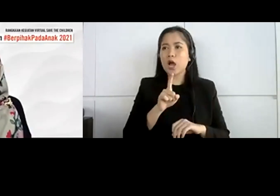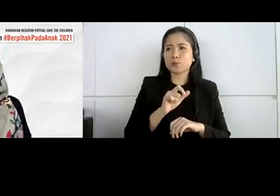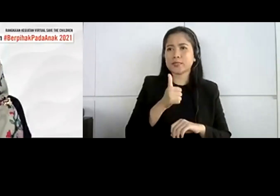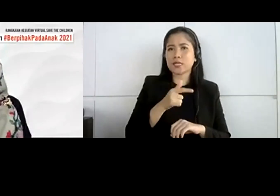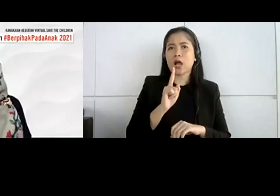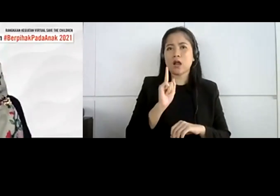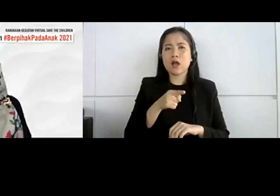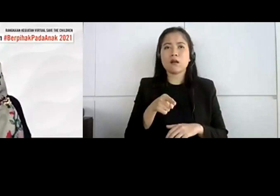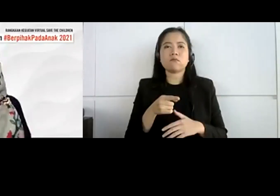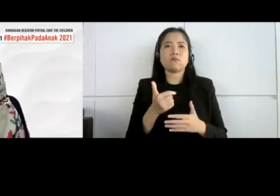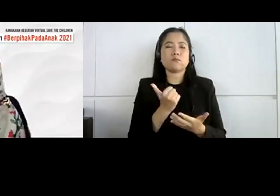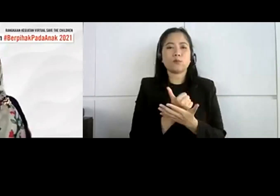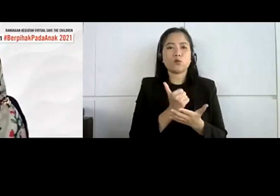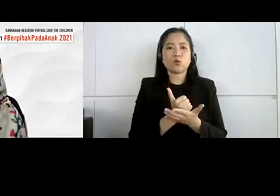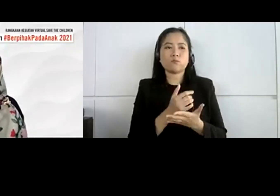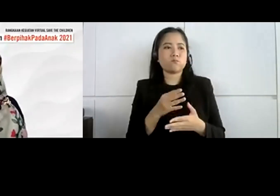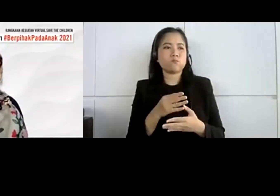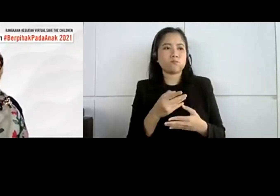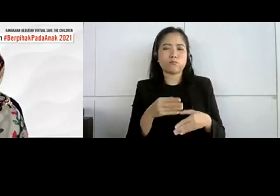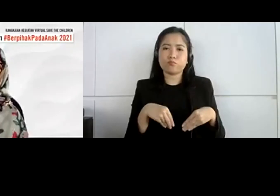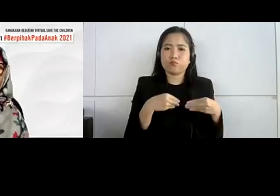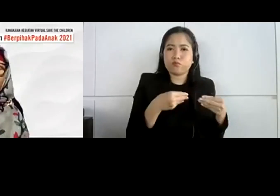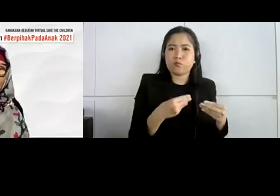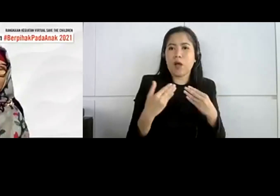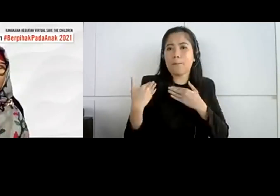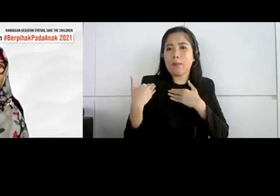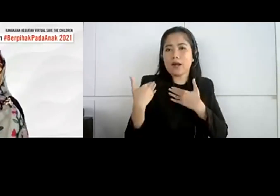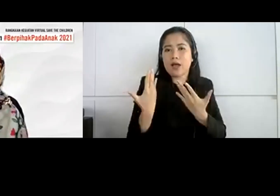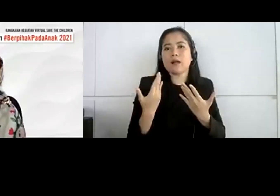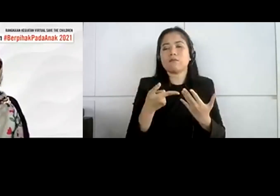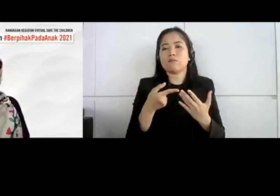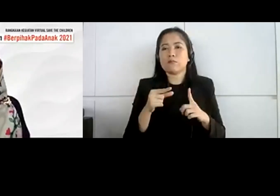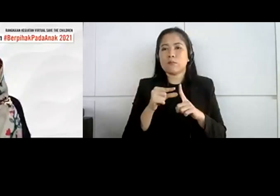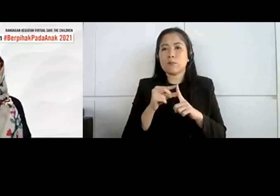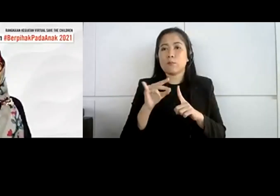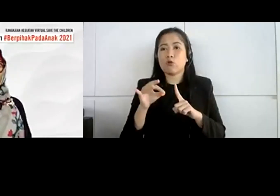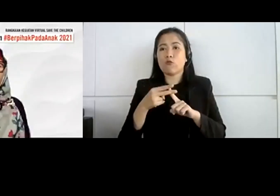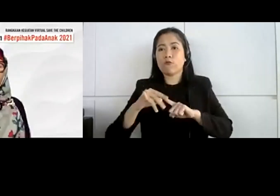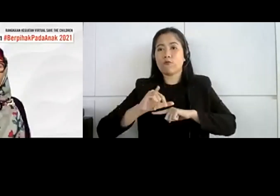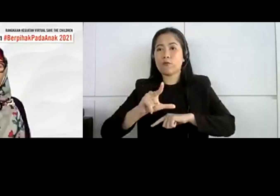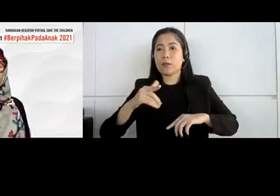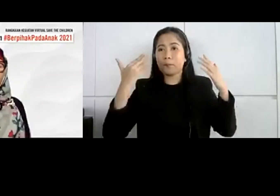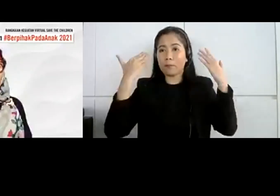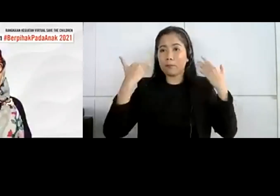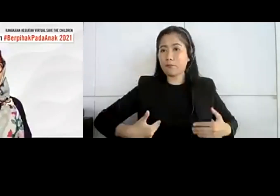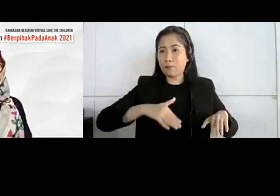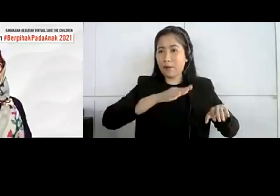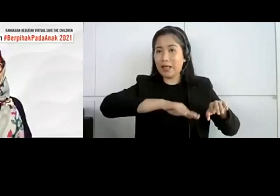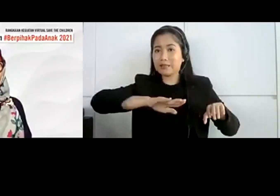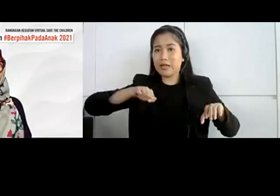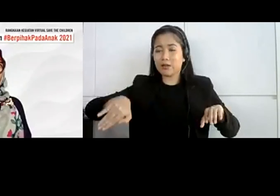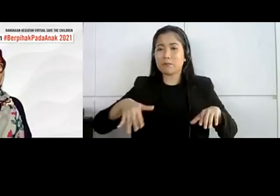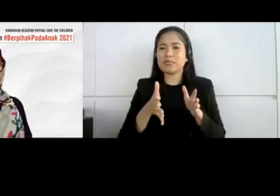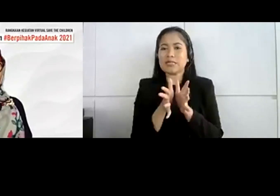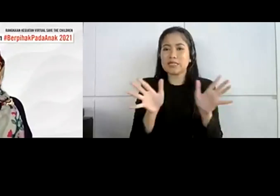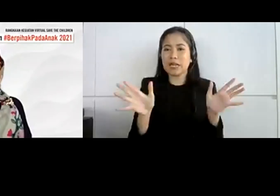amanah profil pelajar Pancasila melalui aktualisasi 6 indikator pelajar Pancasila